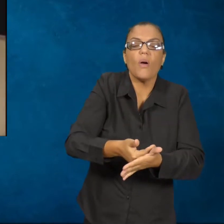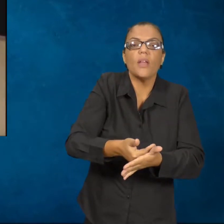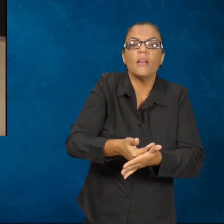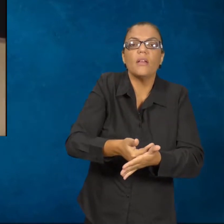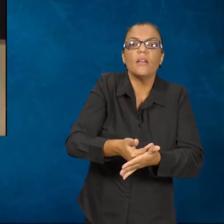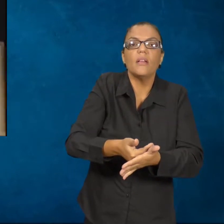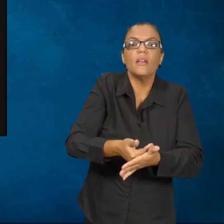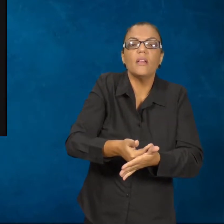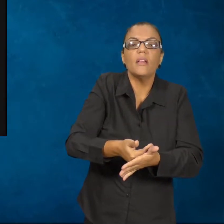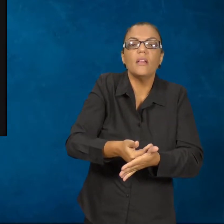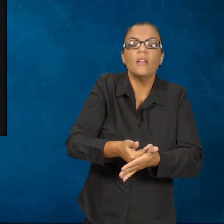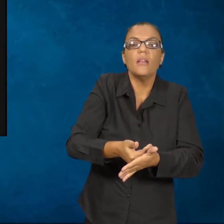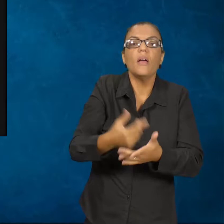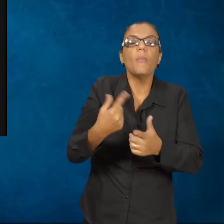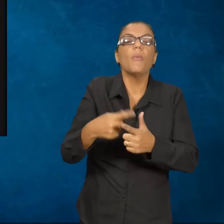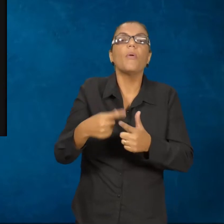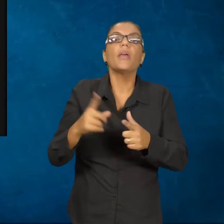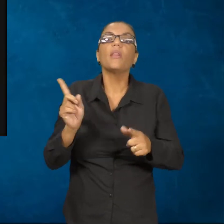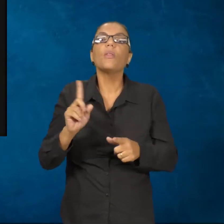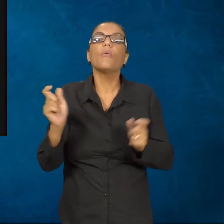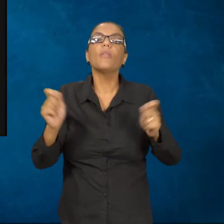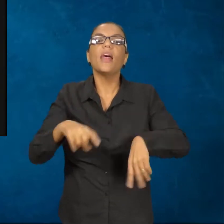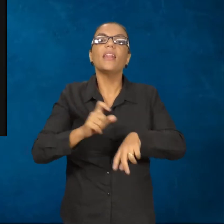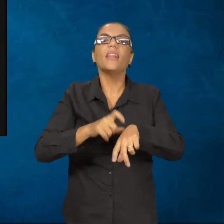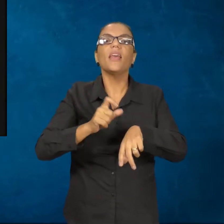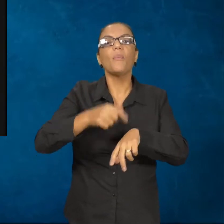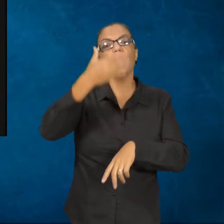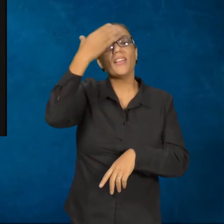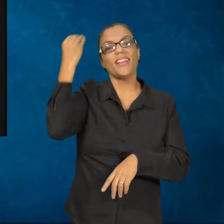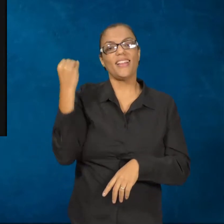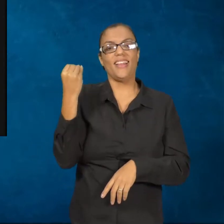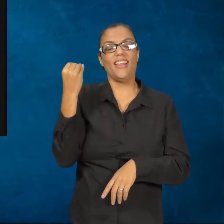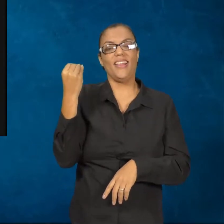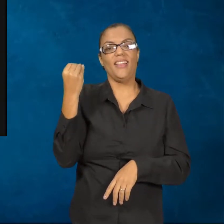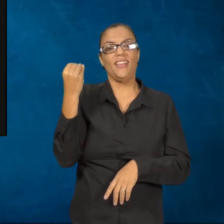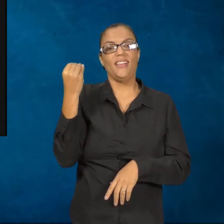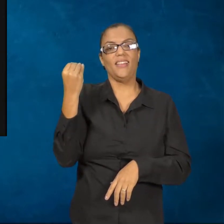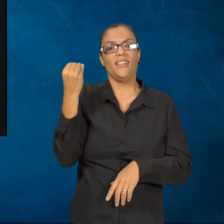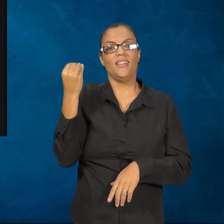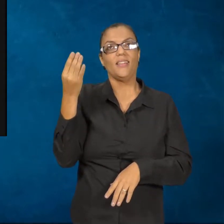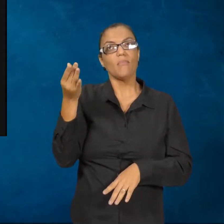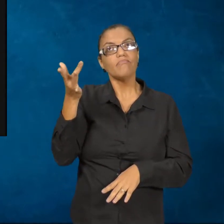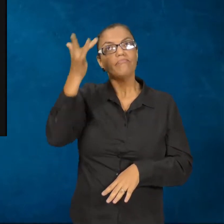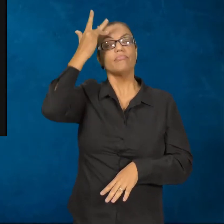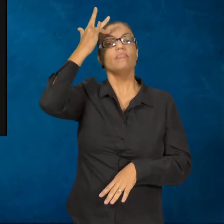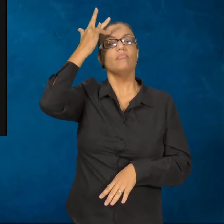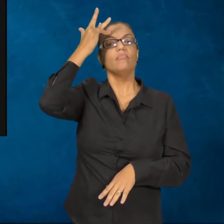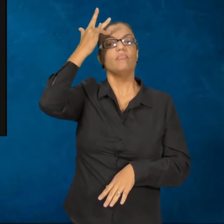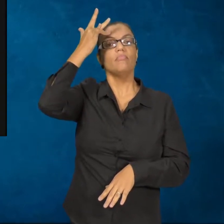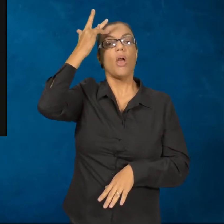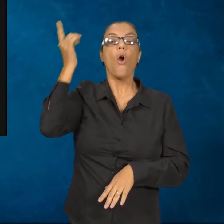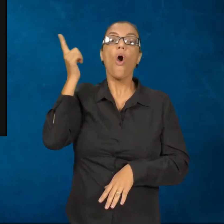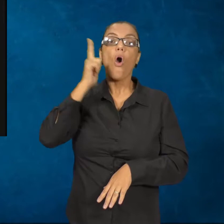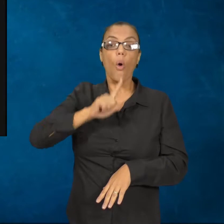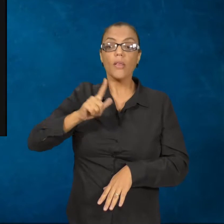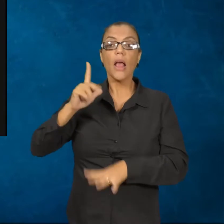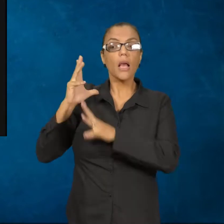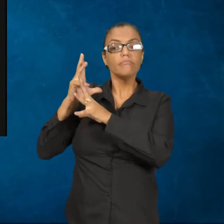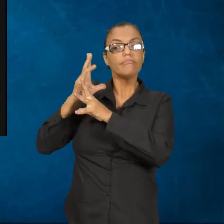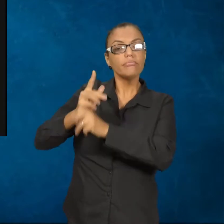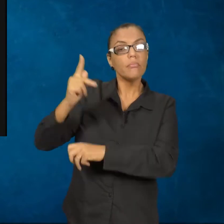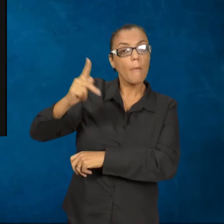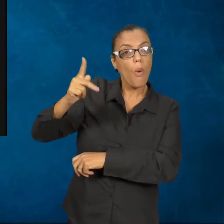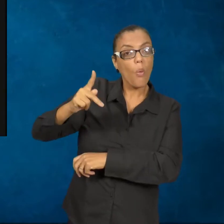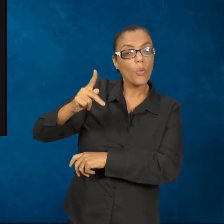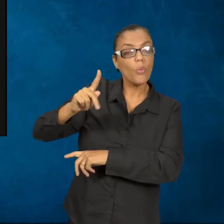Não dá tempo de esquecer. Tira a nota. Tira. E depois? Esquece. Então